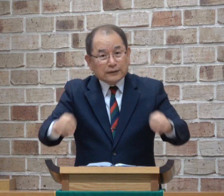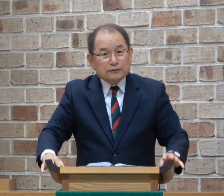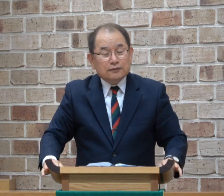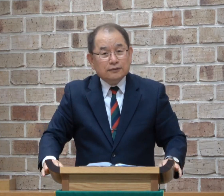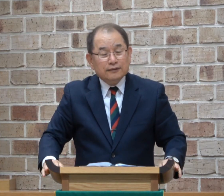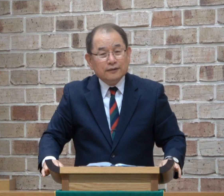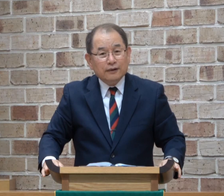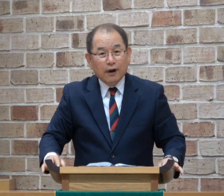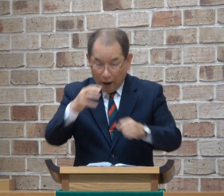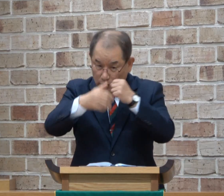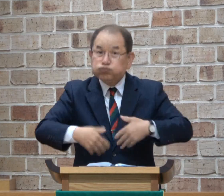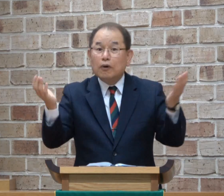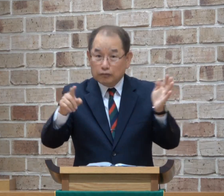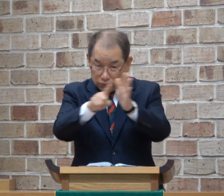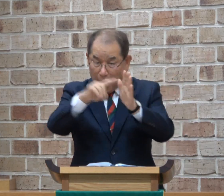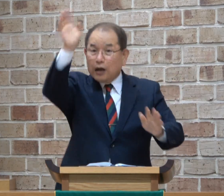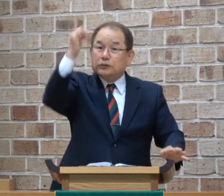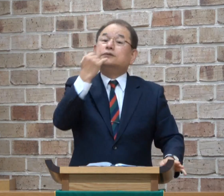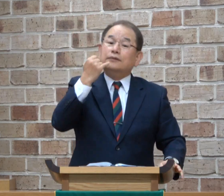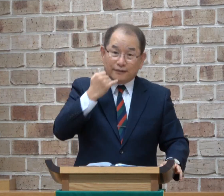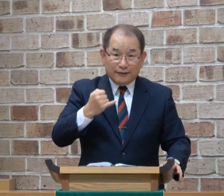은혜라고 생각합니다. 우리가 받은 은혜가 많습니다.